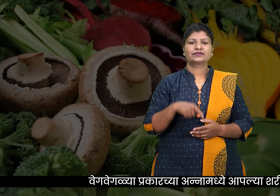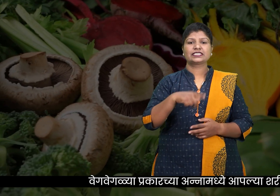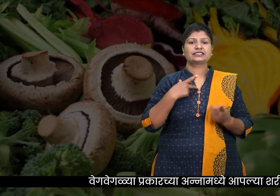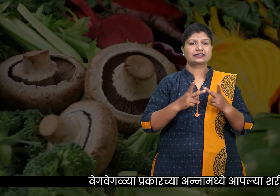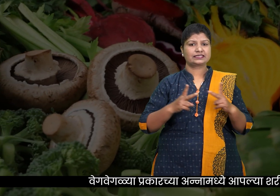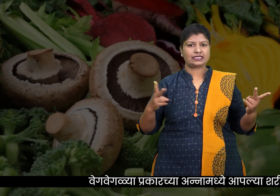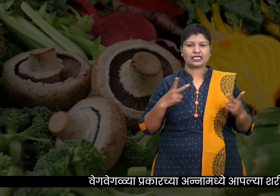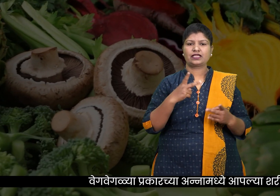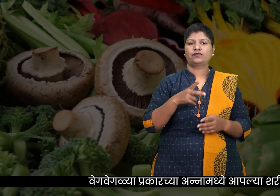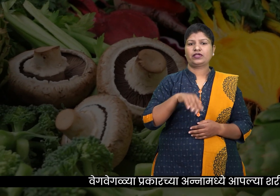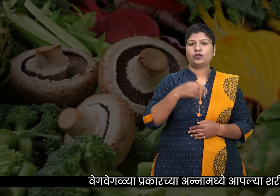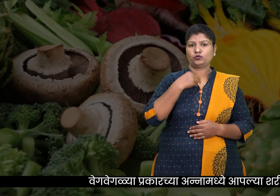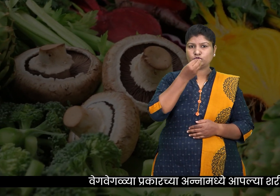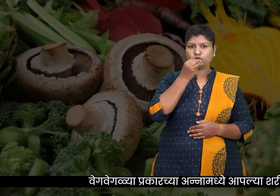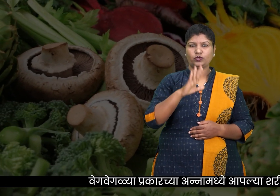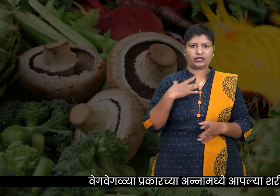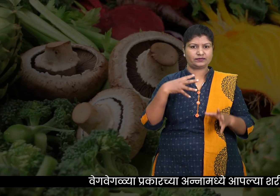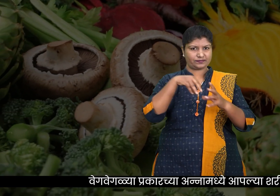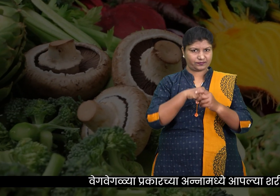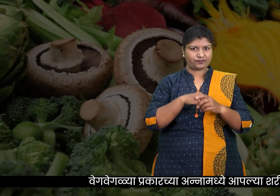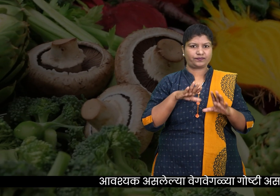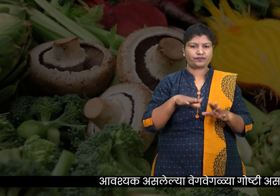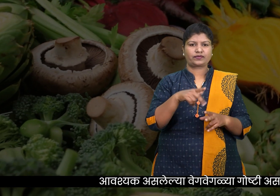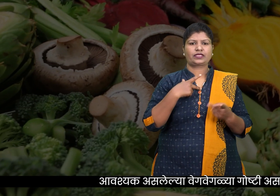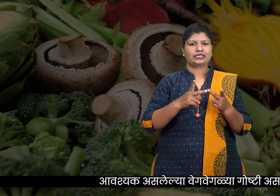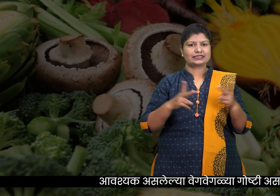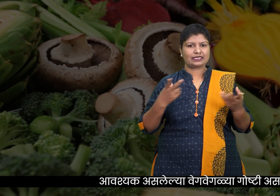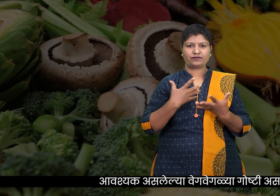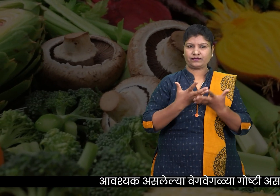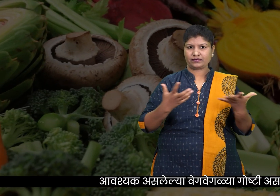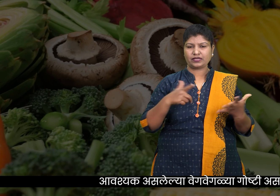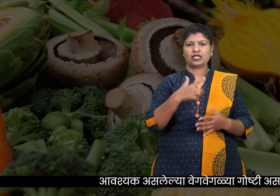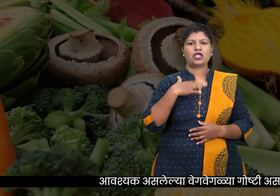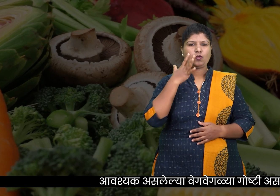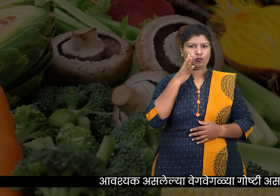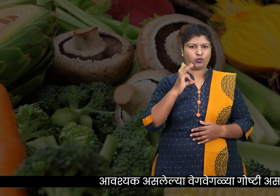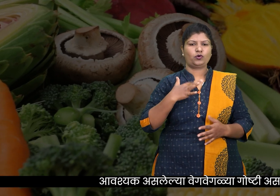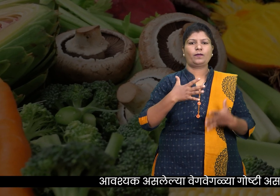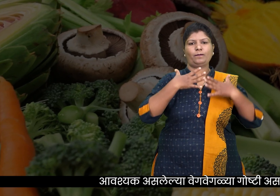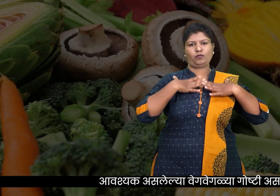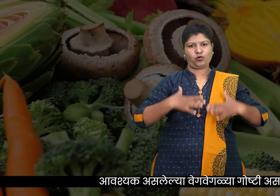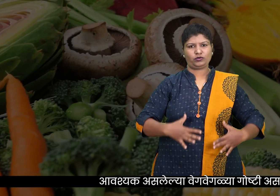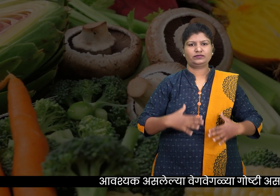वेगवेगळ्या प्रकारच्या अन्नामध्ये आपल्या शरीरासाठी आवश्यक असलेल्या वेगवेगळ्या गोष्टी असतात.